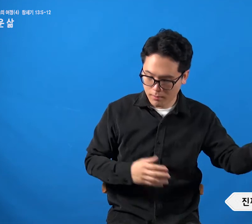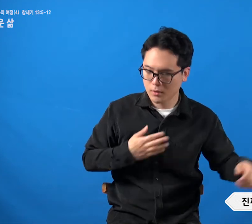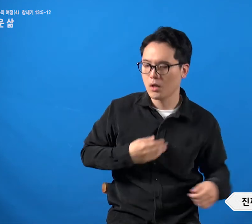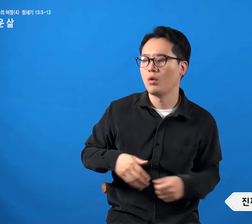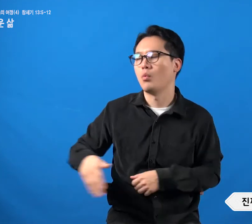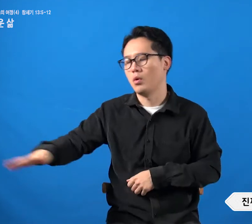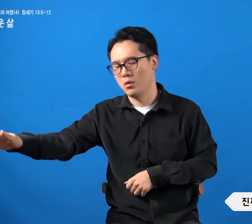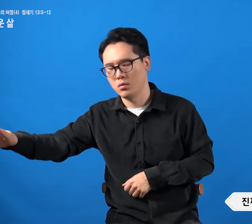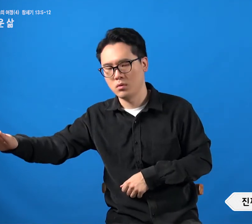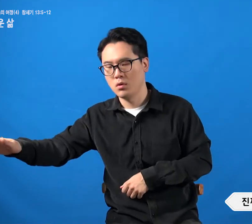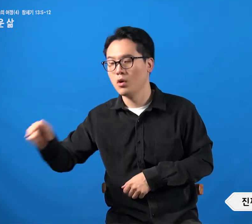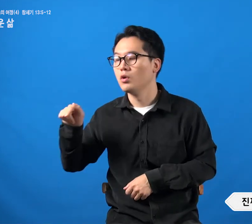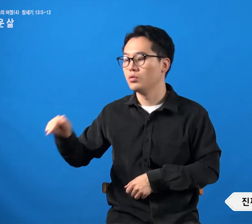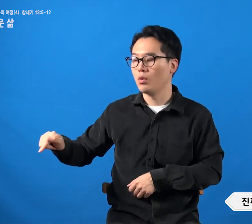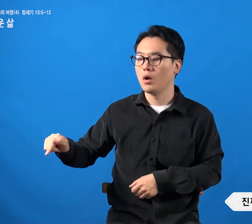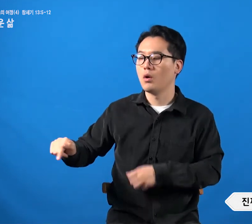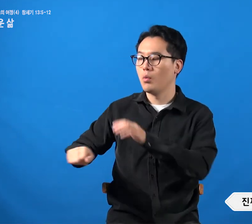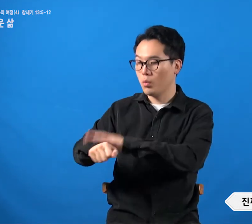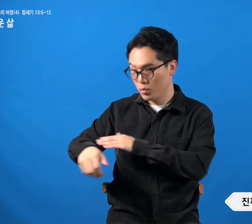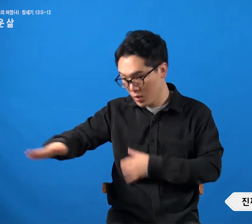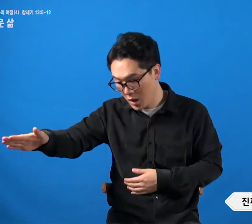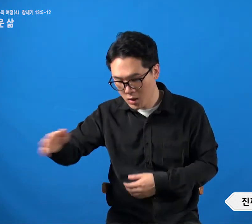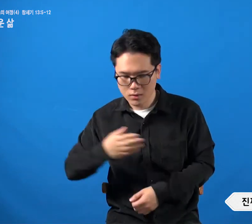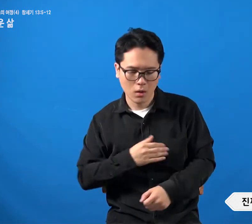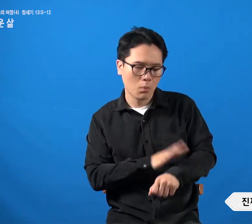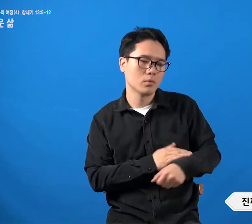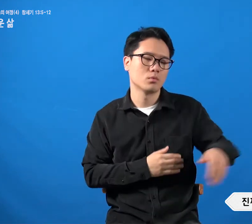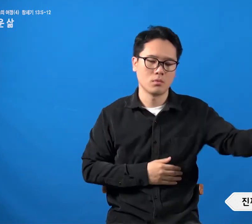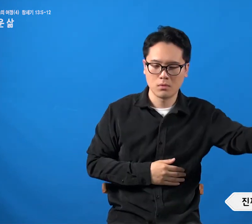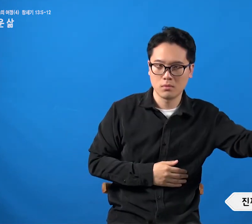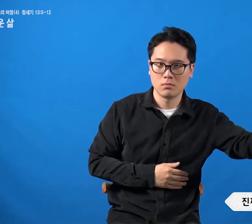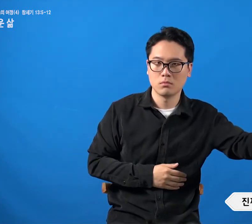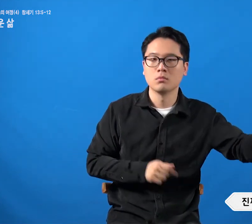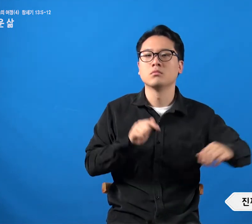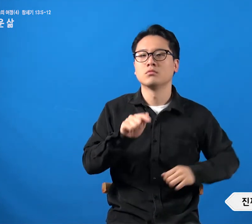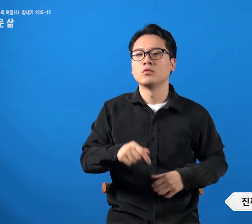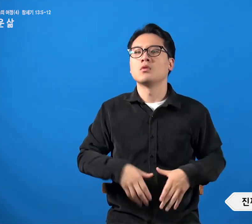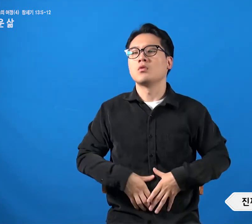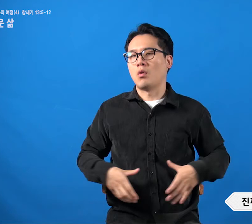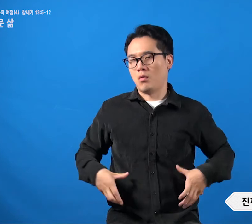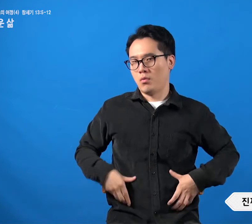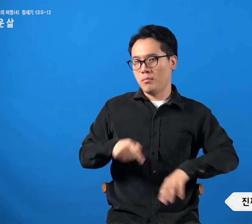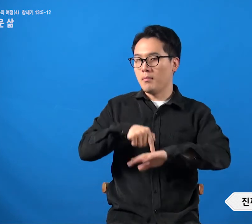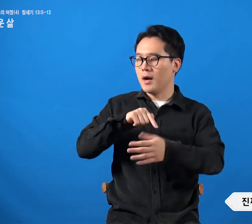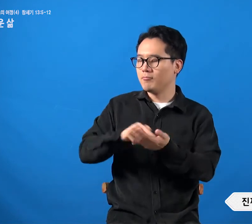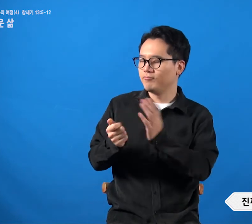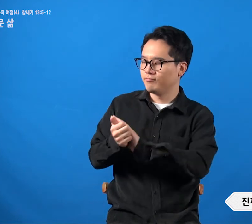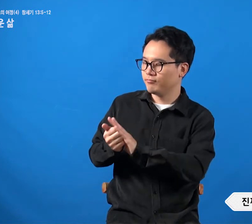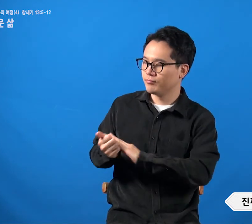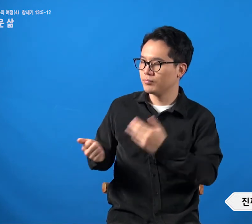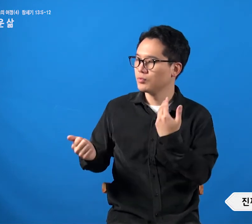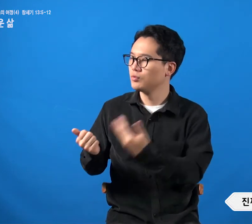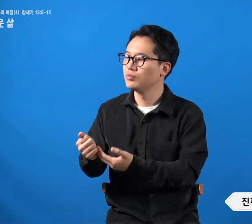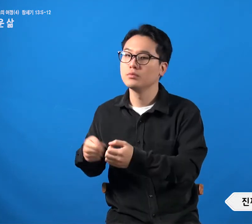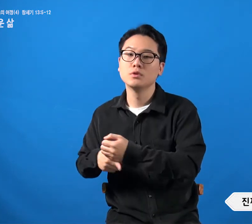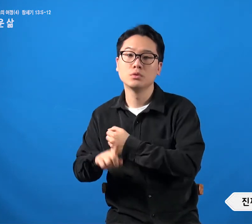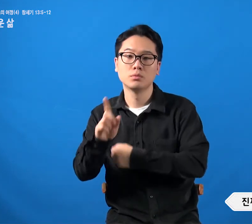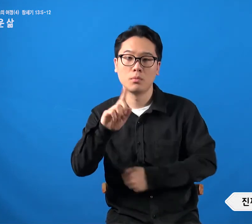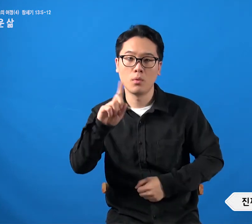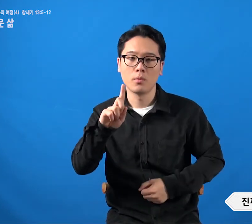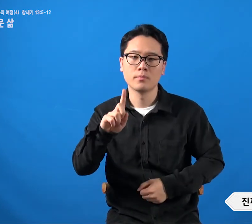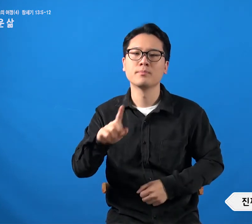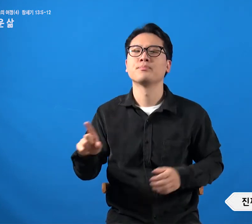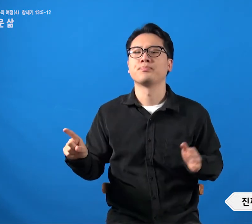좌하겠다는 너그러움과 여유와 배려를 부를 수 있었던 이유, 그에게 믿는 구석이